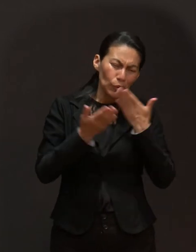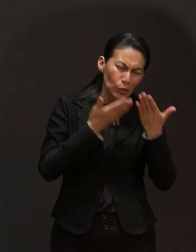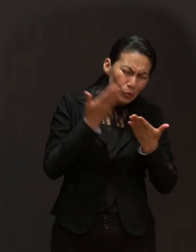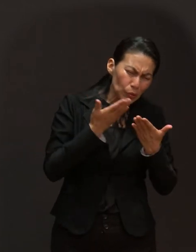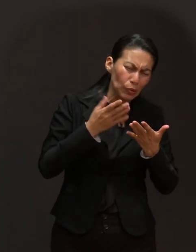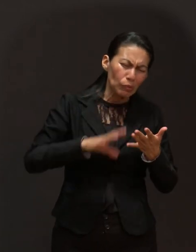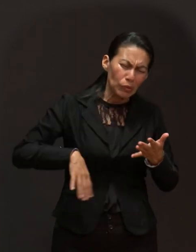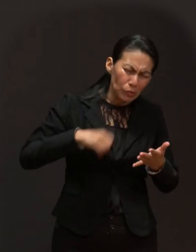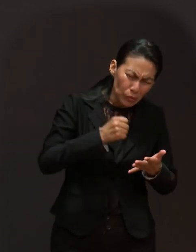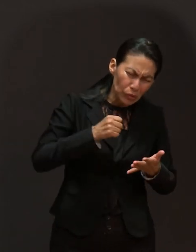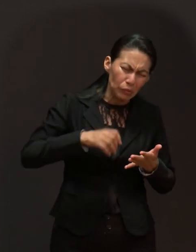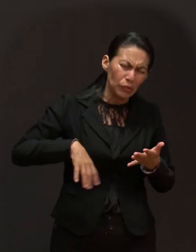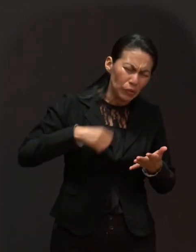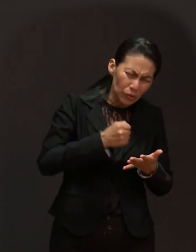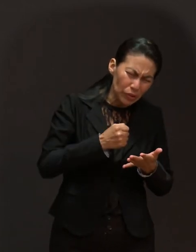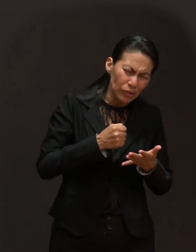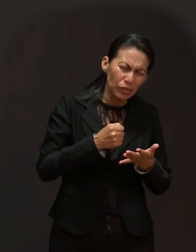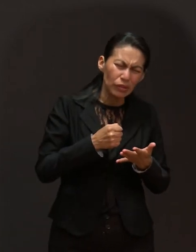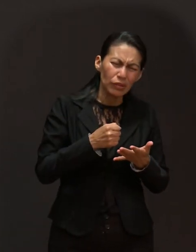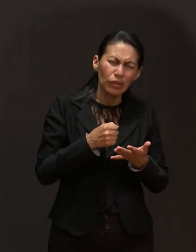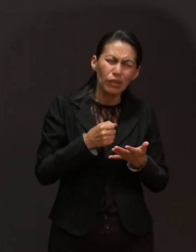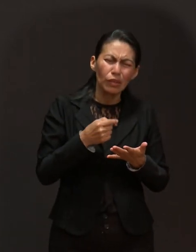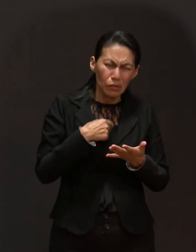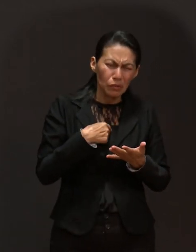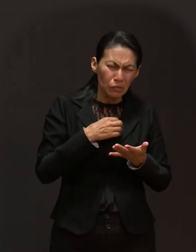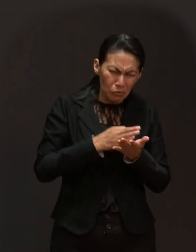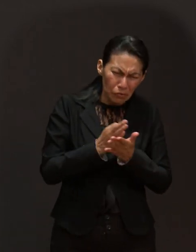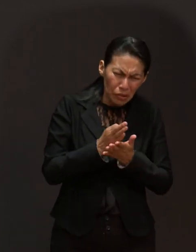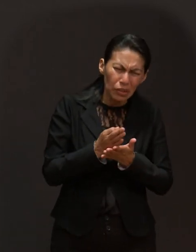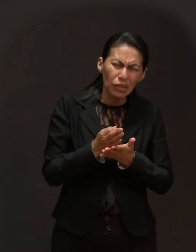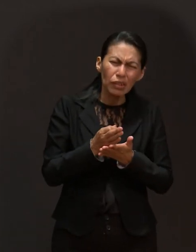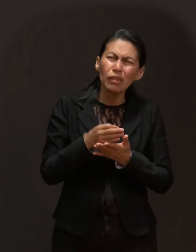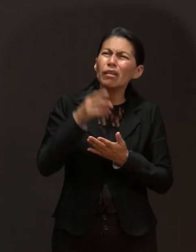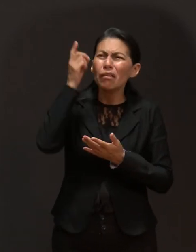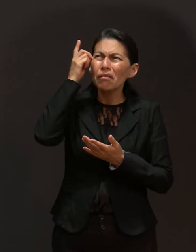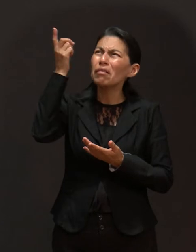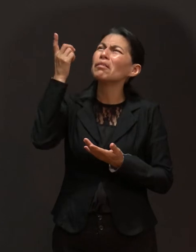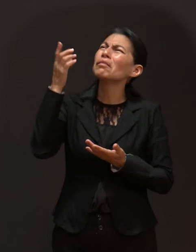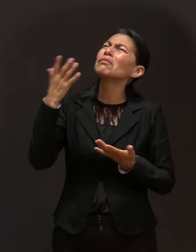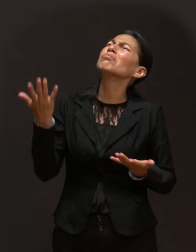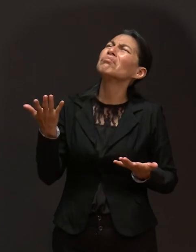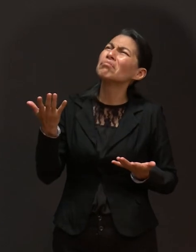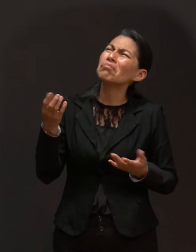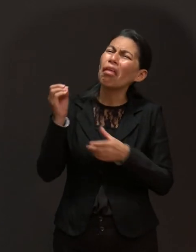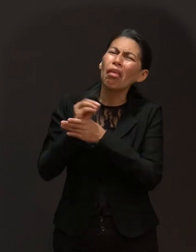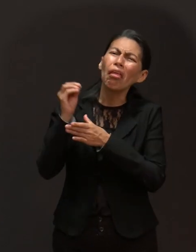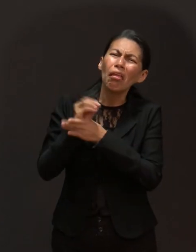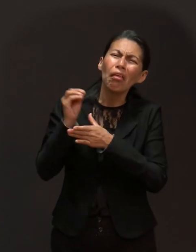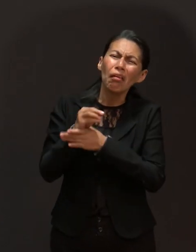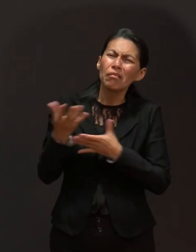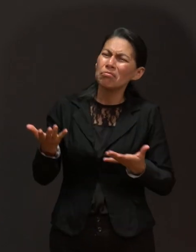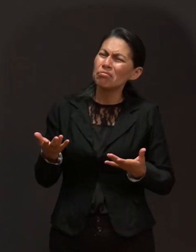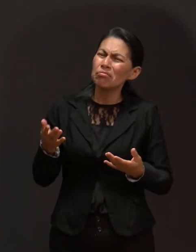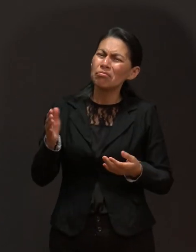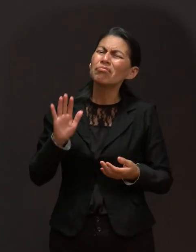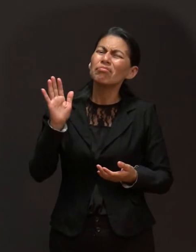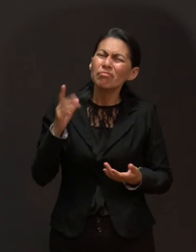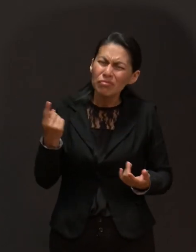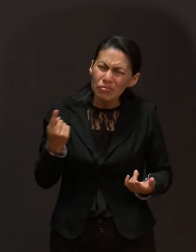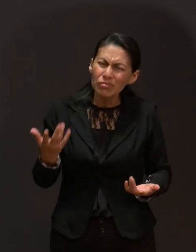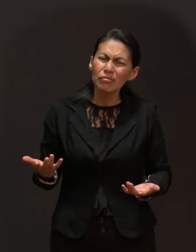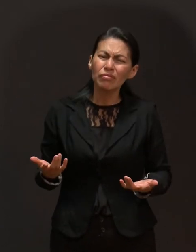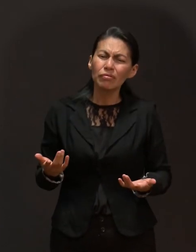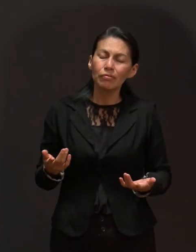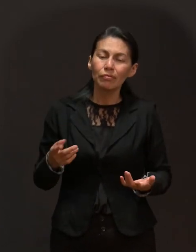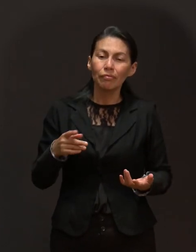pongo de lo mío y dónde está la promesa de Dios. Uno no tiene fe. parecería que Dios no te